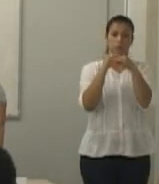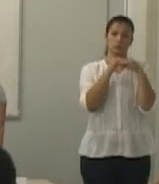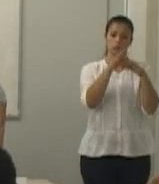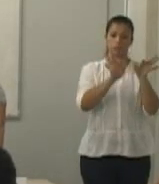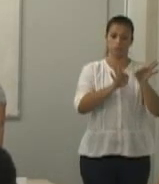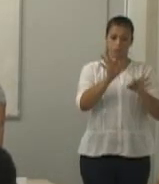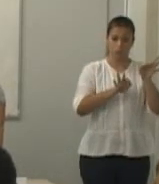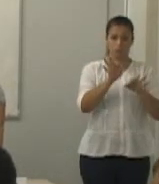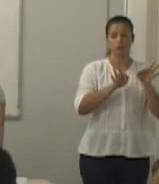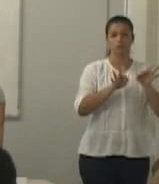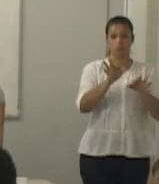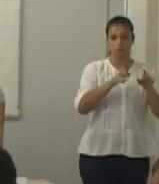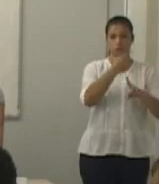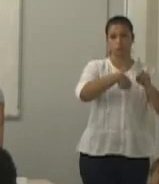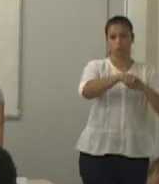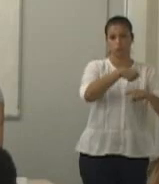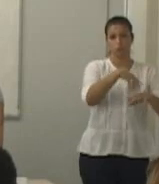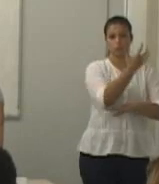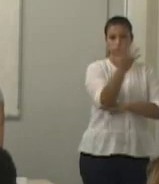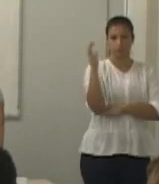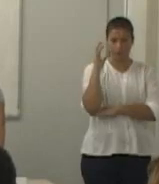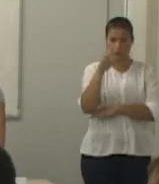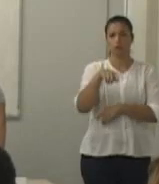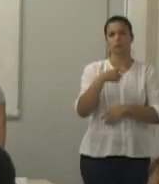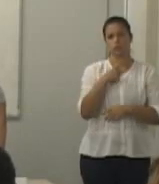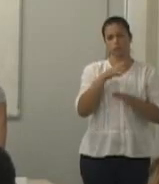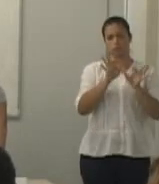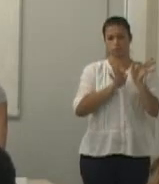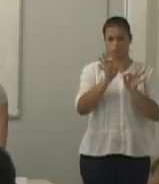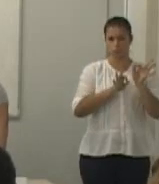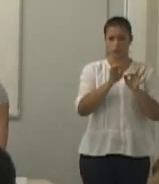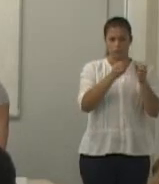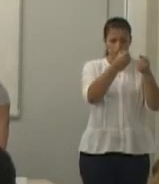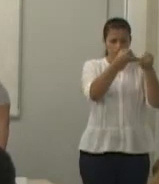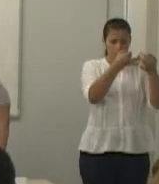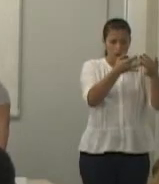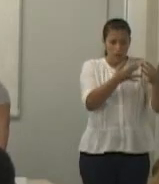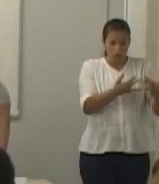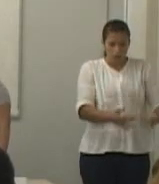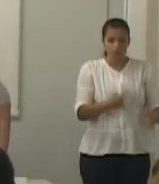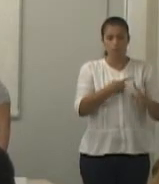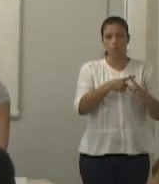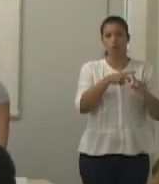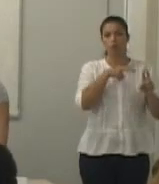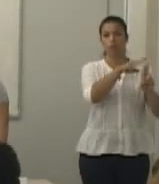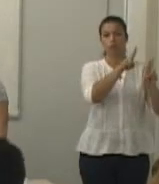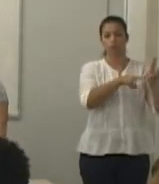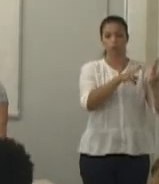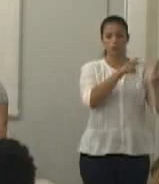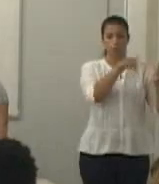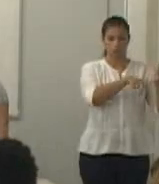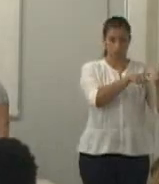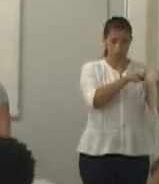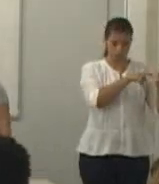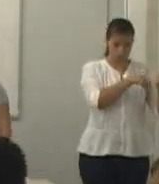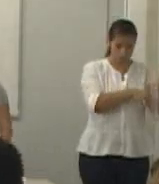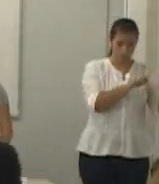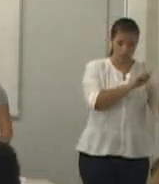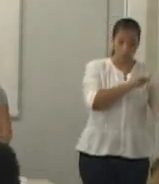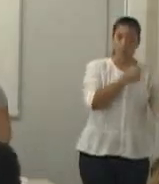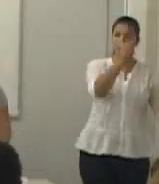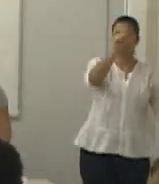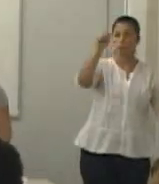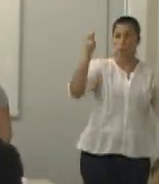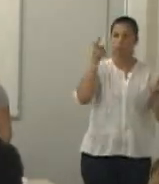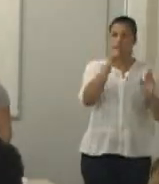programa esse projeto muito detalhado Porque queremos que a UFRJ não só em xerem mas nos outros Camp Sirva como referência